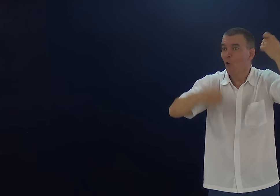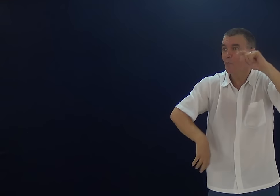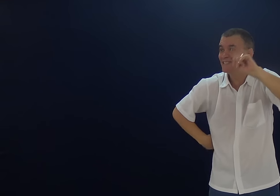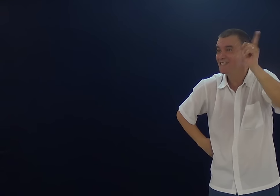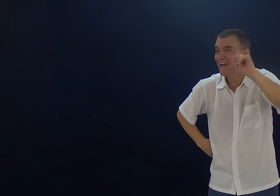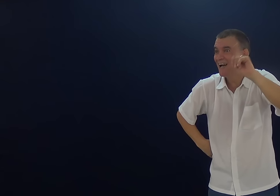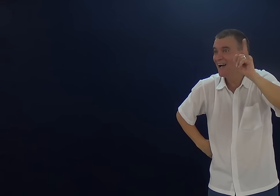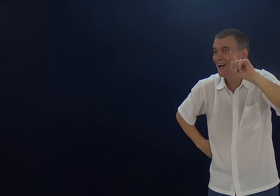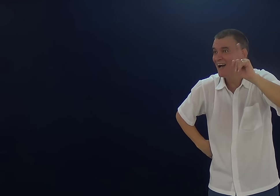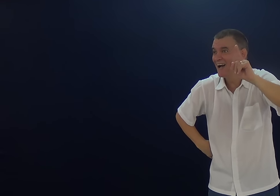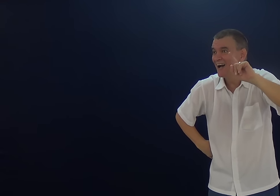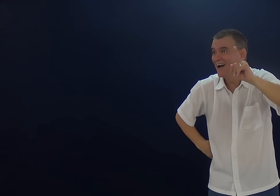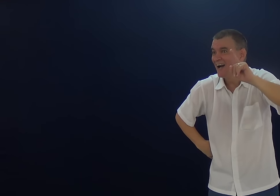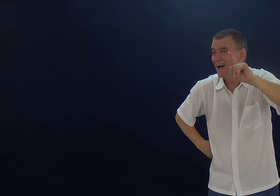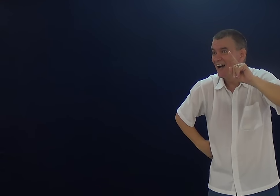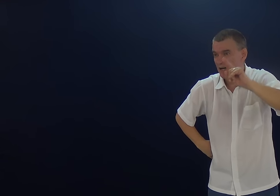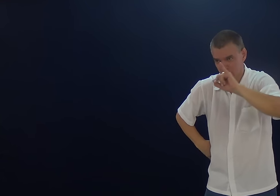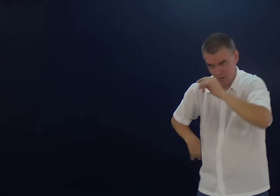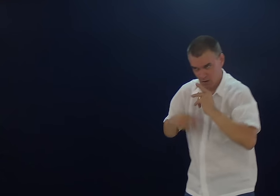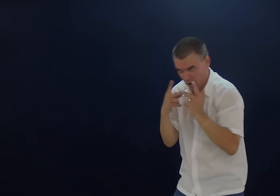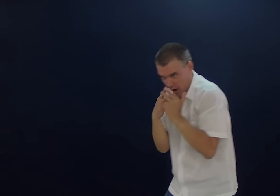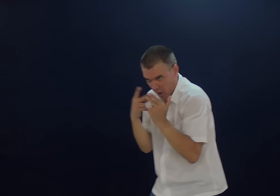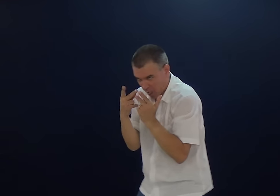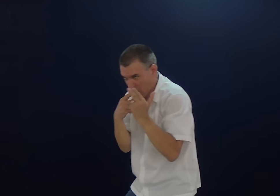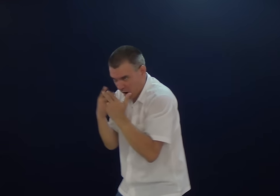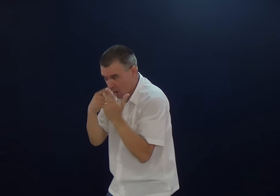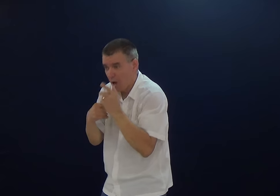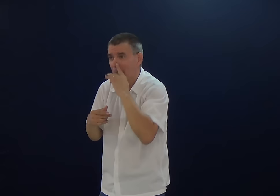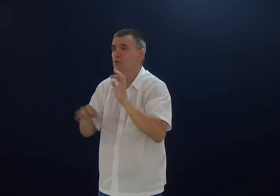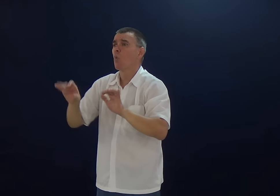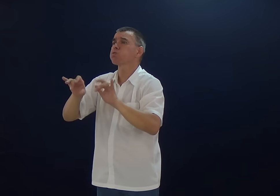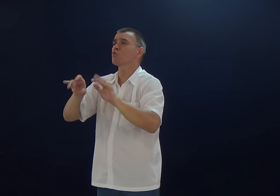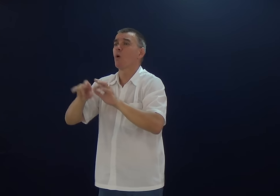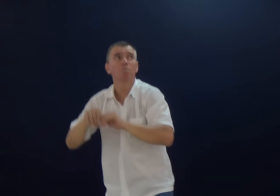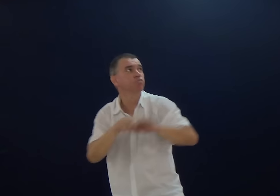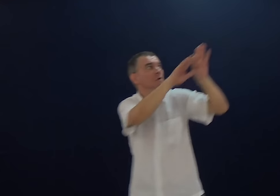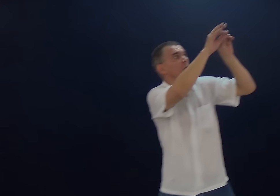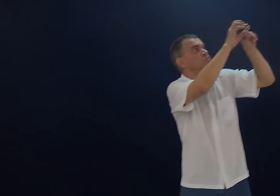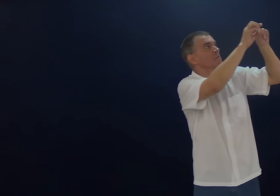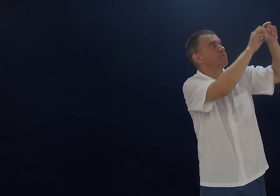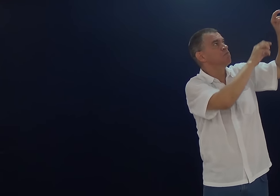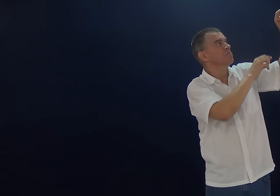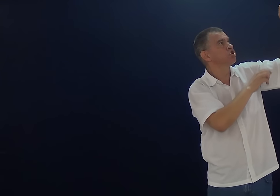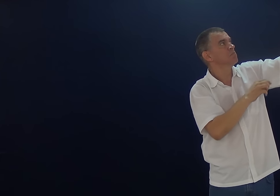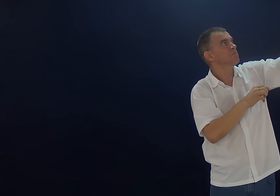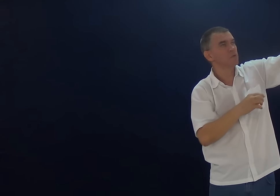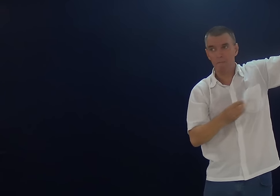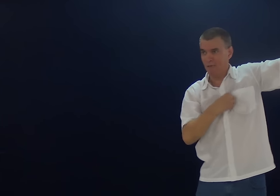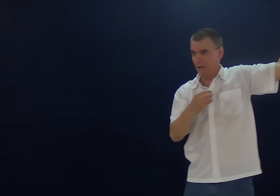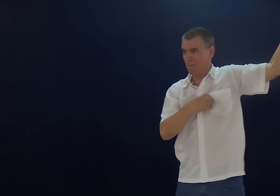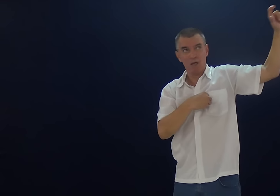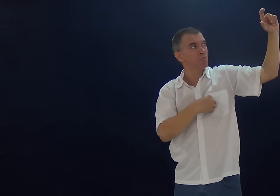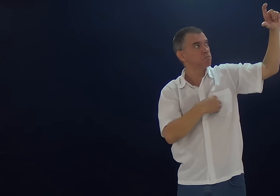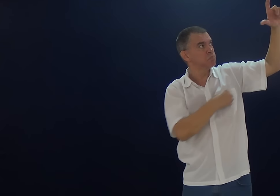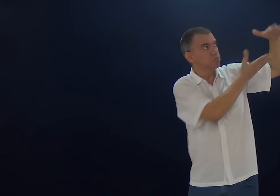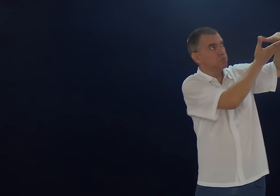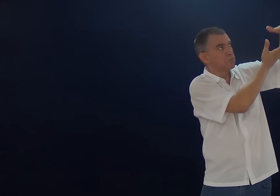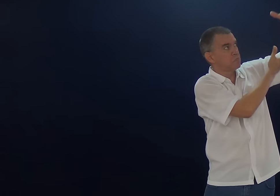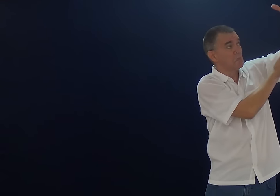você ficar purificado limpo não tem prova nenhuma de acusação mas se você vai